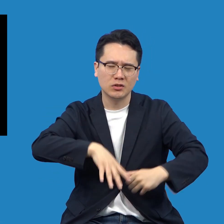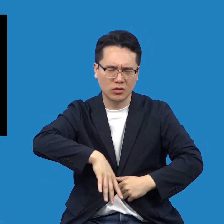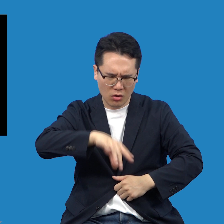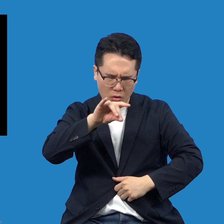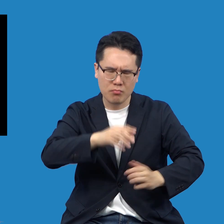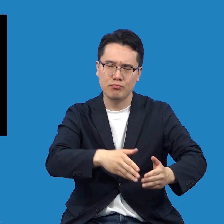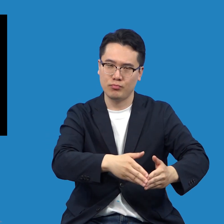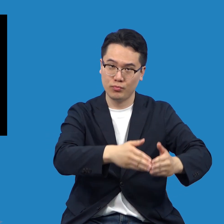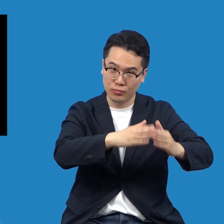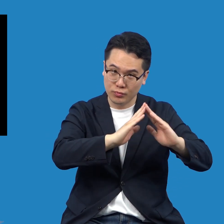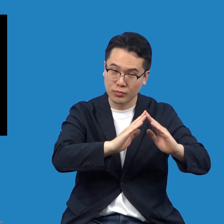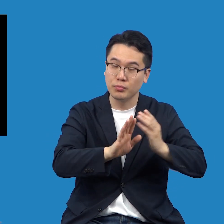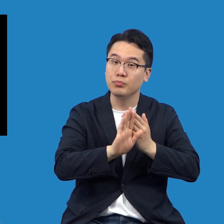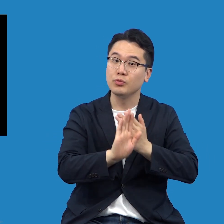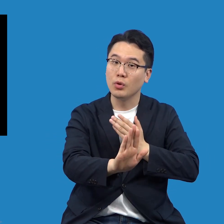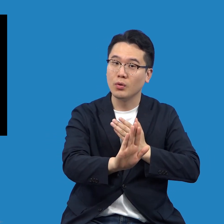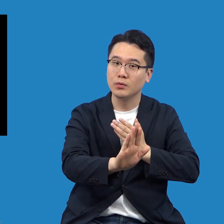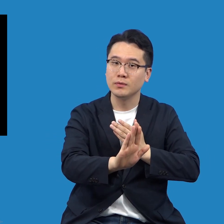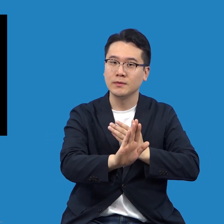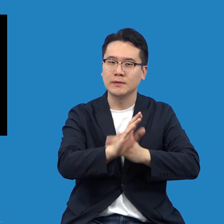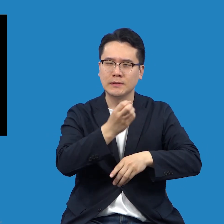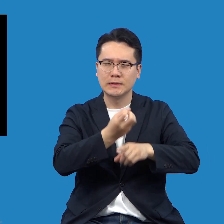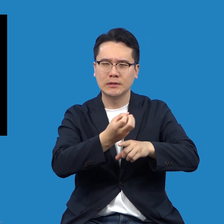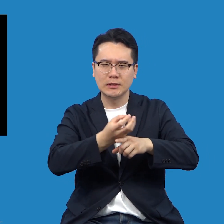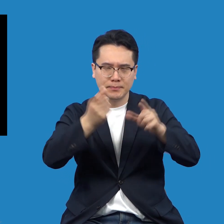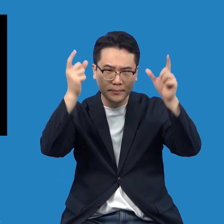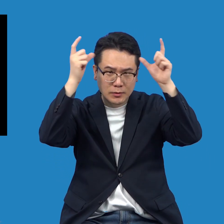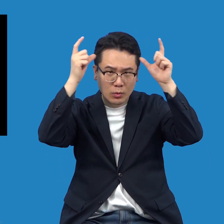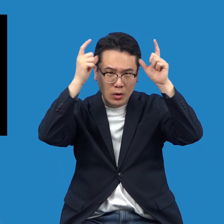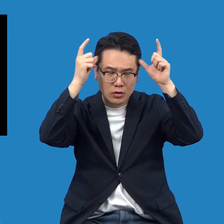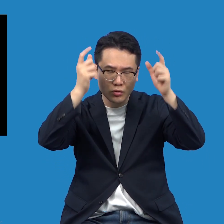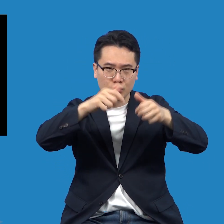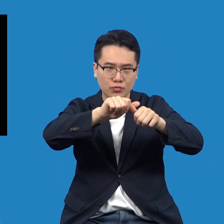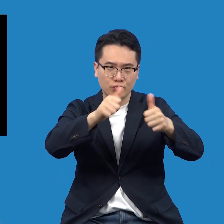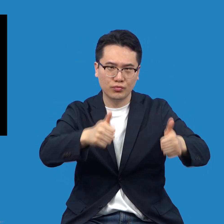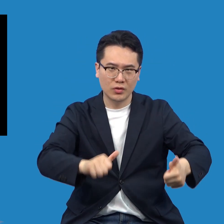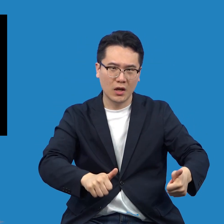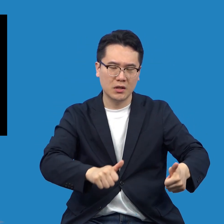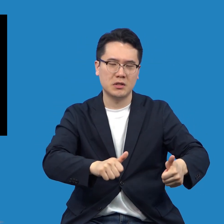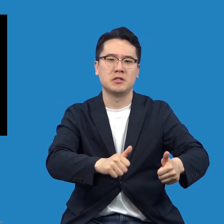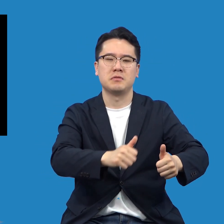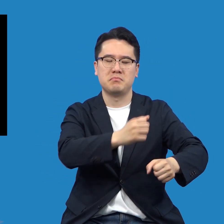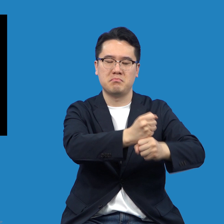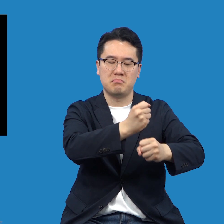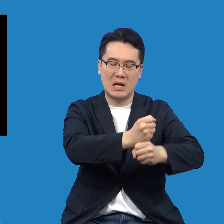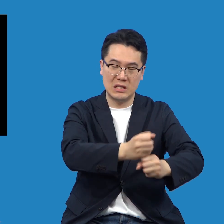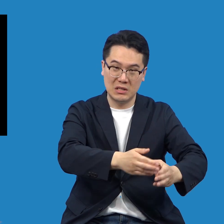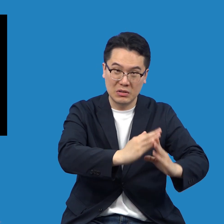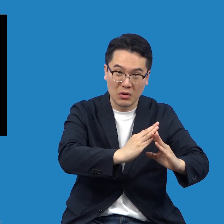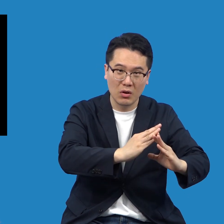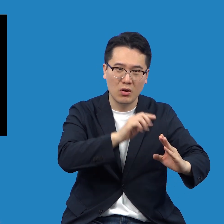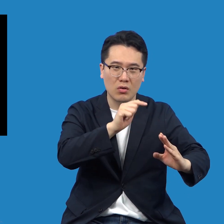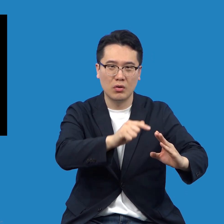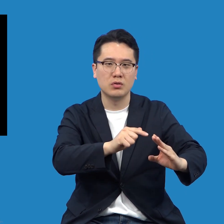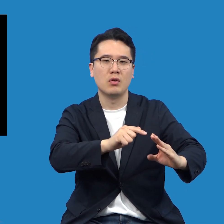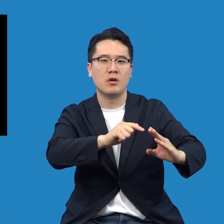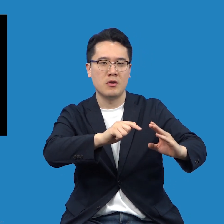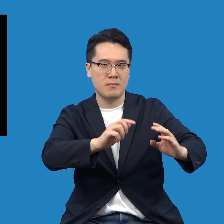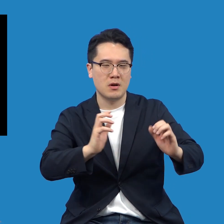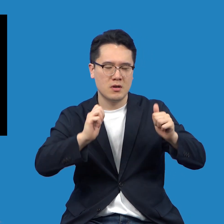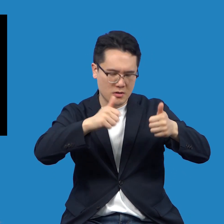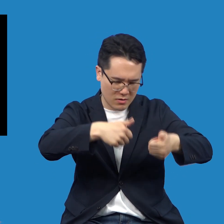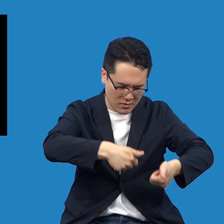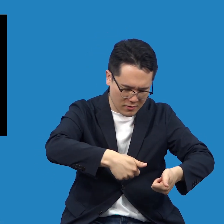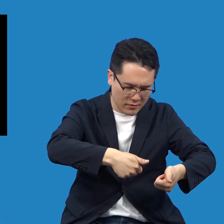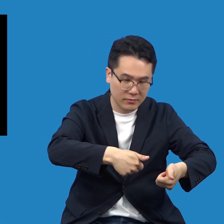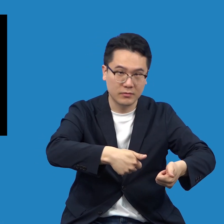건국되면서부터 금송아지 우상의 제단을 만들어서 거기서 금송아지 우상을 섬겼던 바로